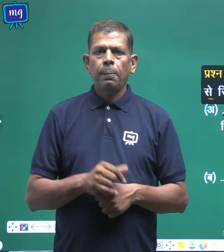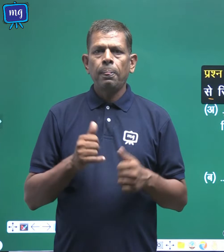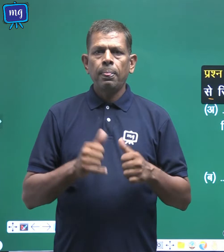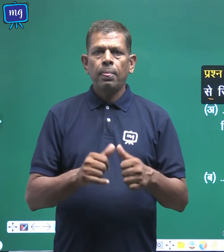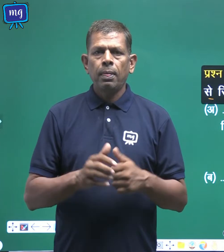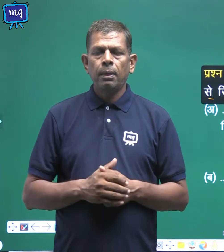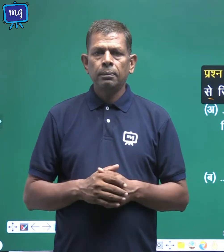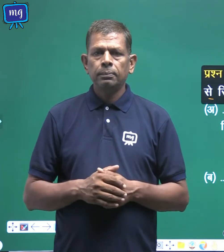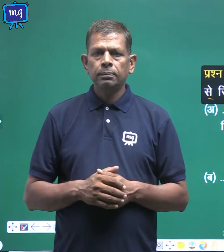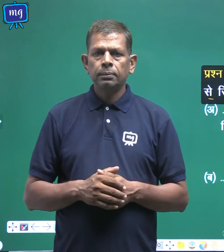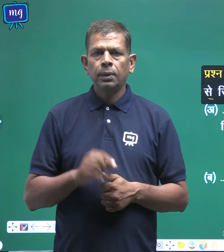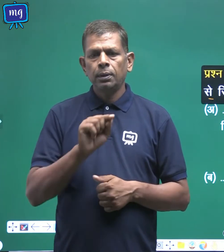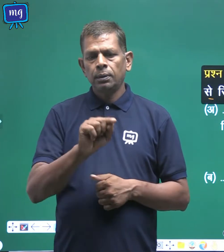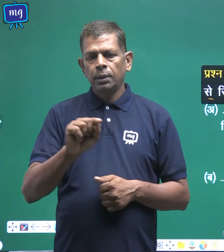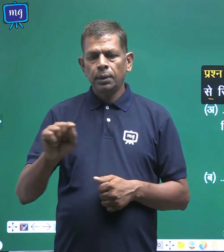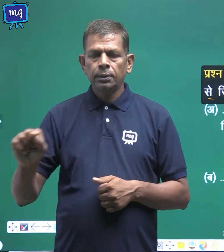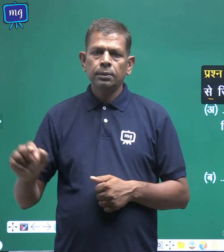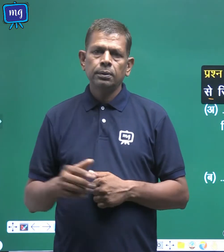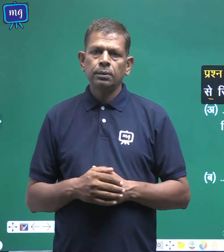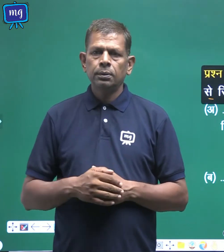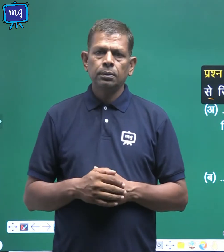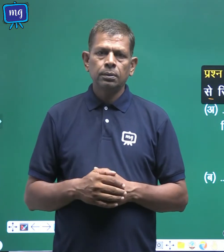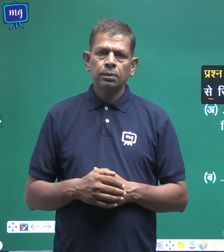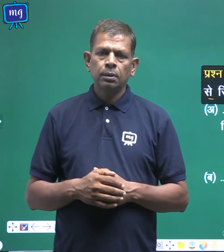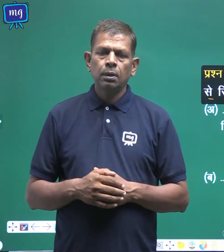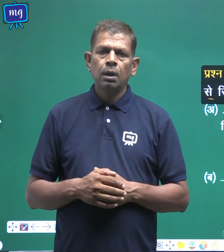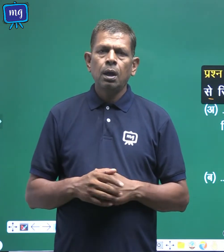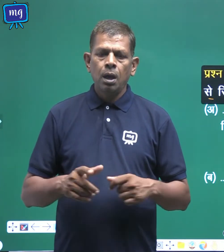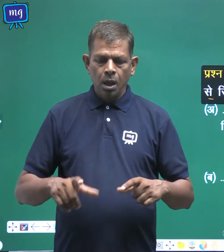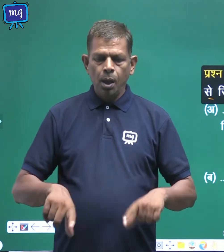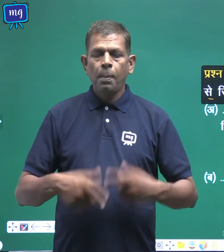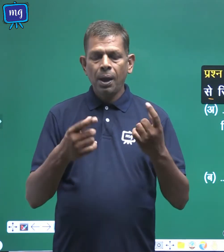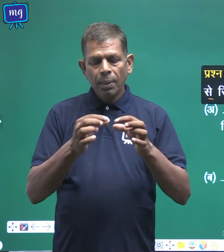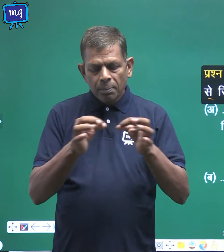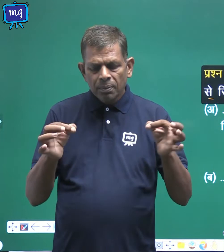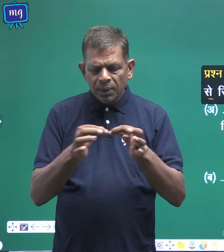अ, डैश से पादप तंतु